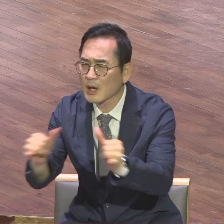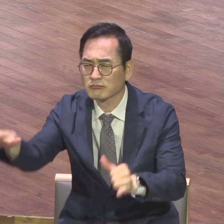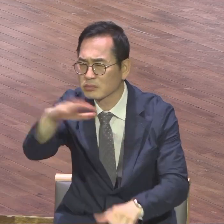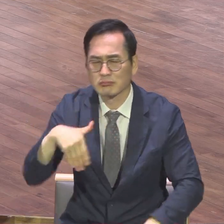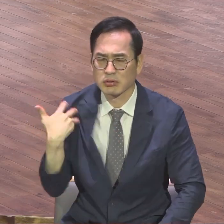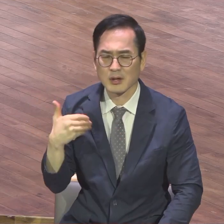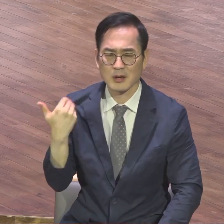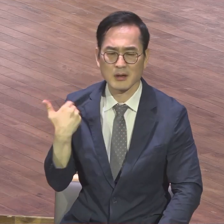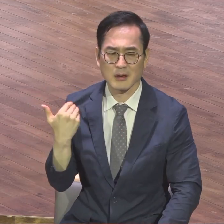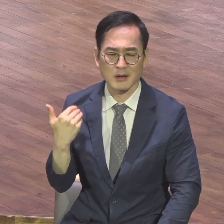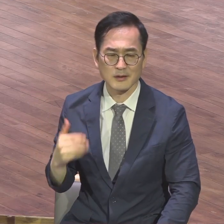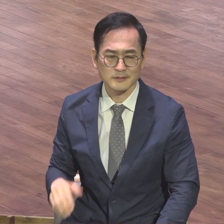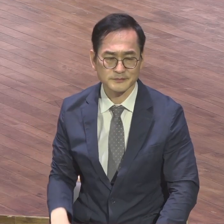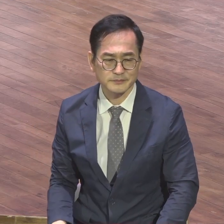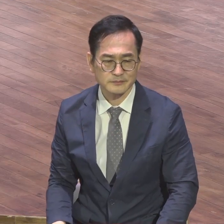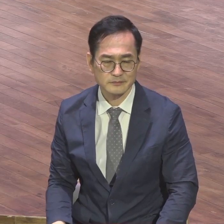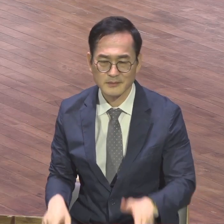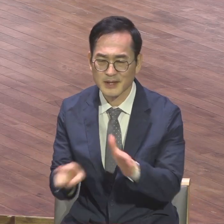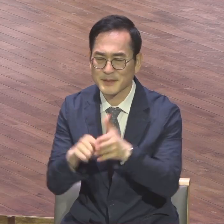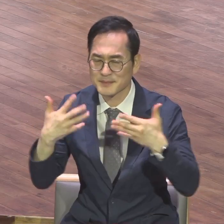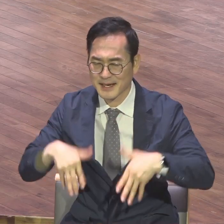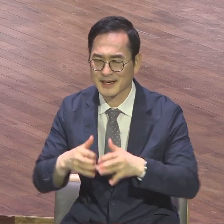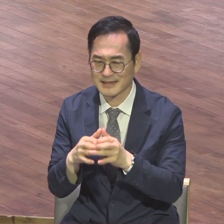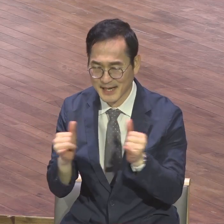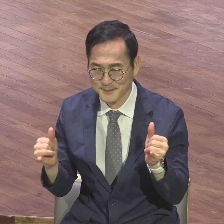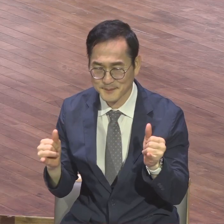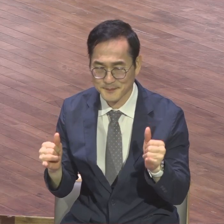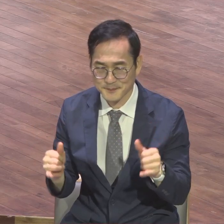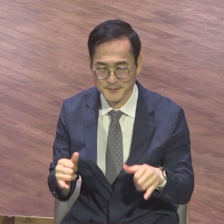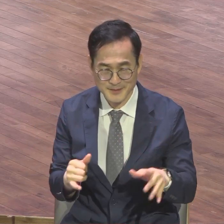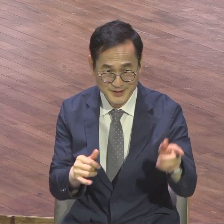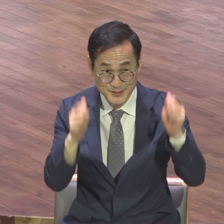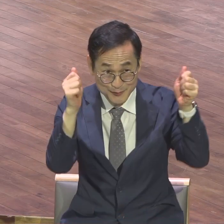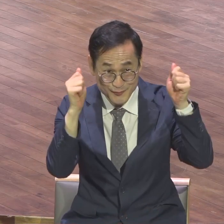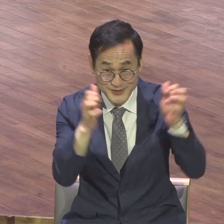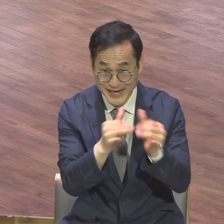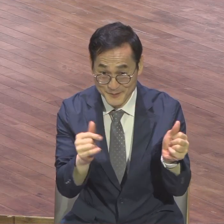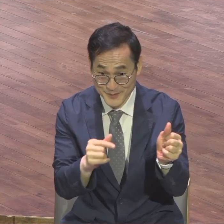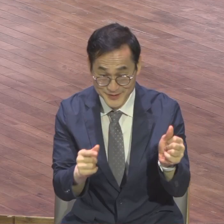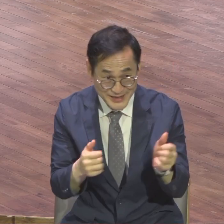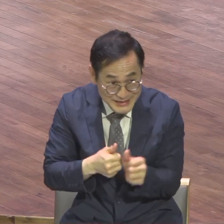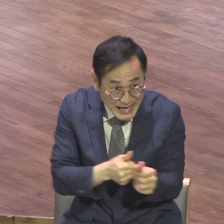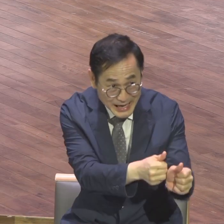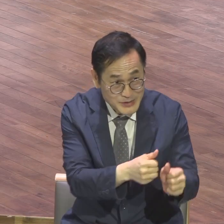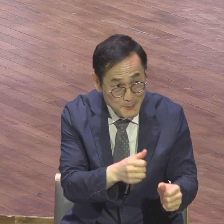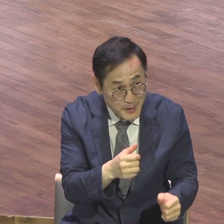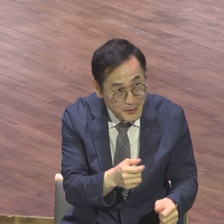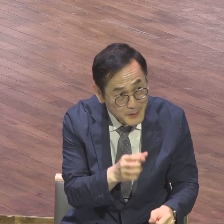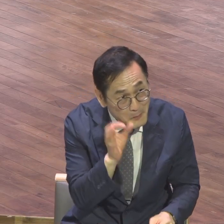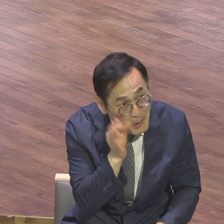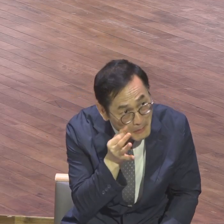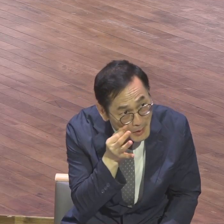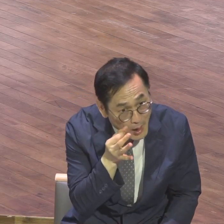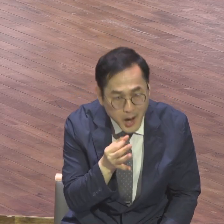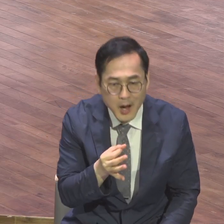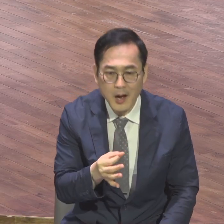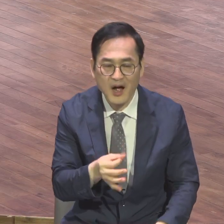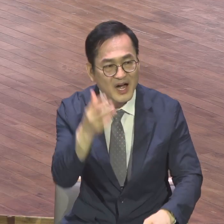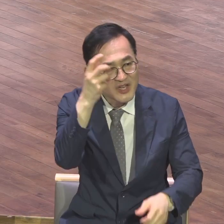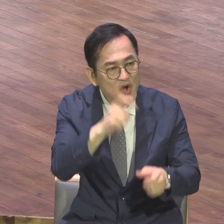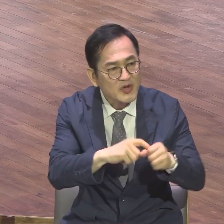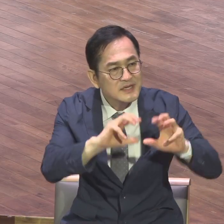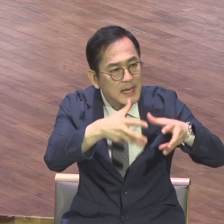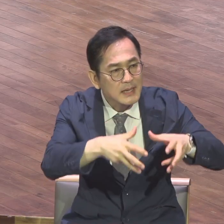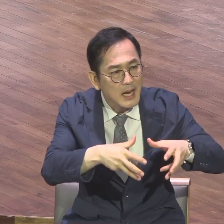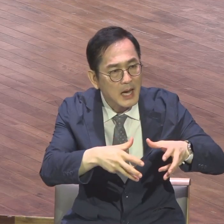모를 거예요. 그래서 믿음이 없는 분들은 무속팀들을 따라가시기 바랍니다. 무속 가보면 아,